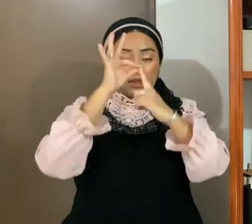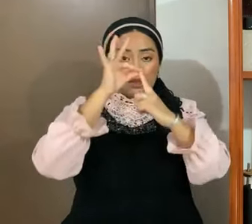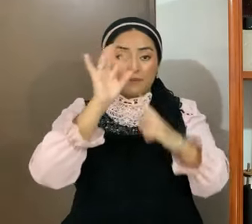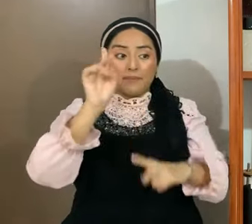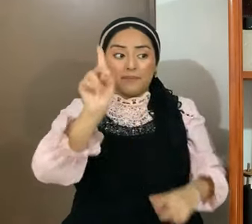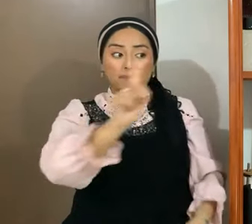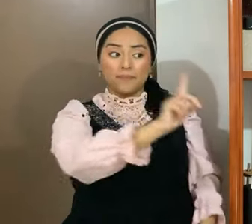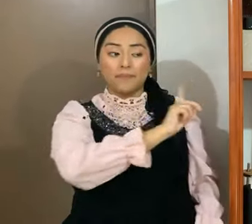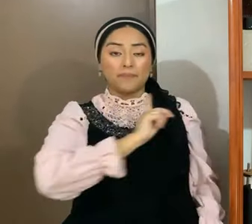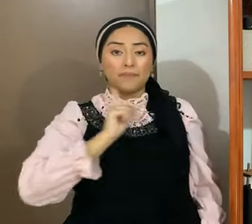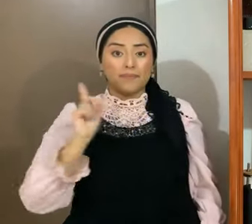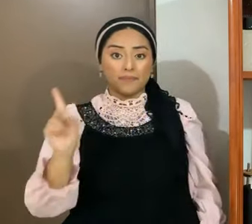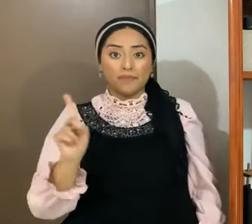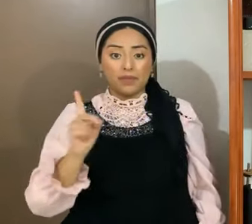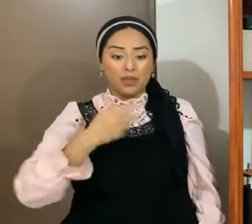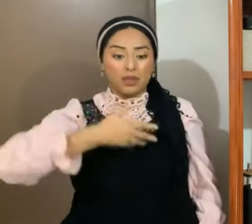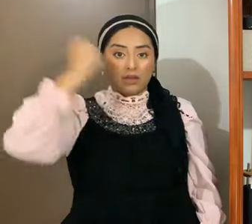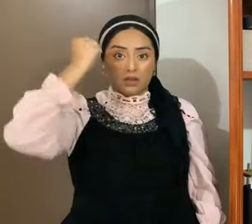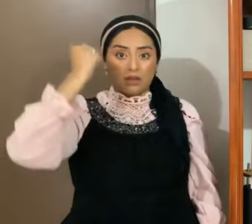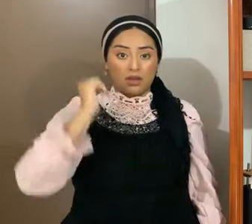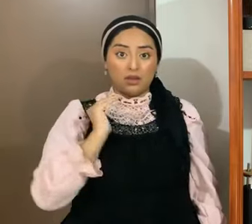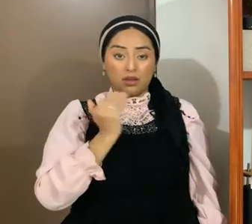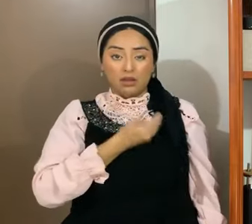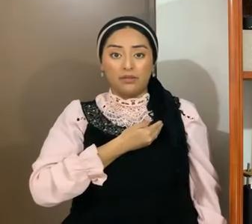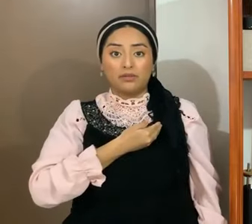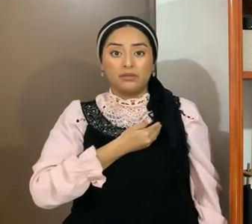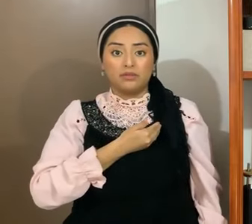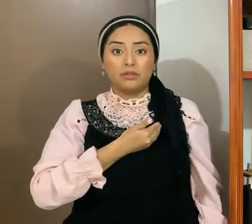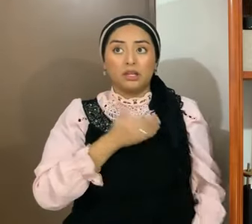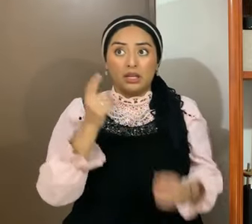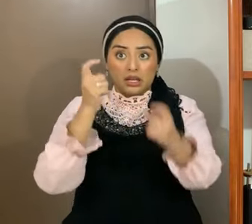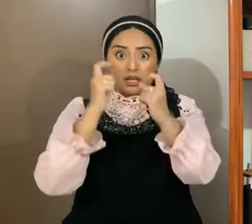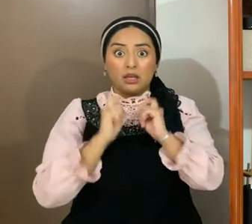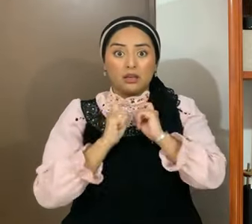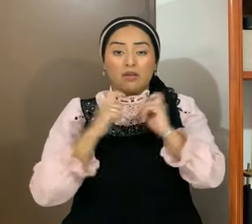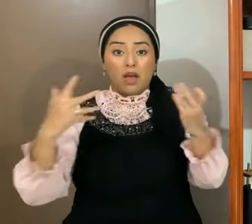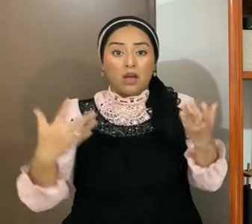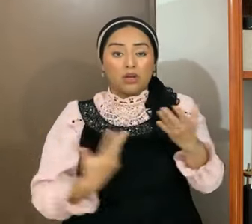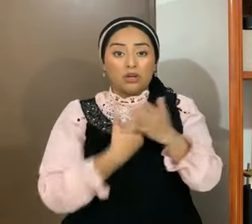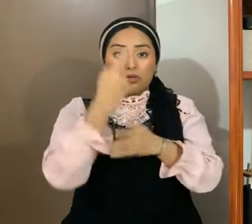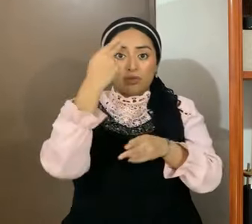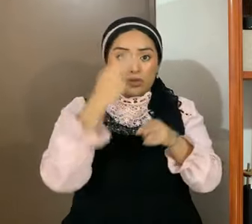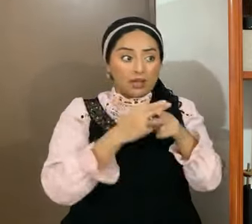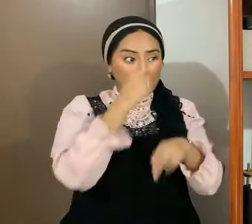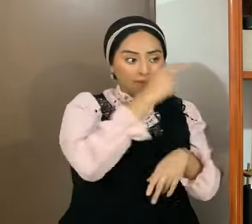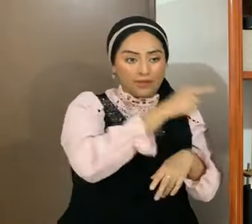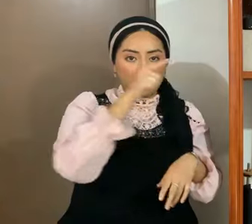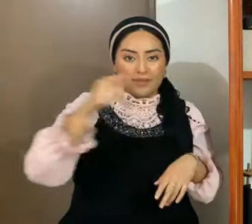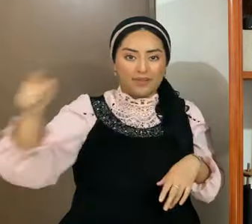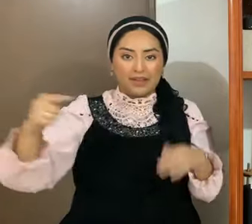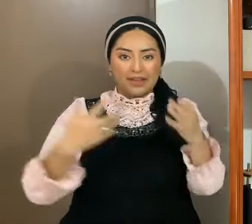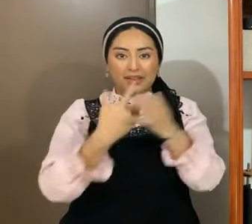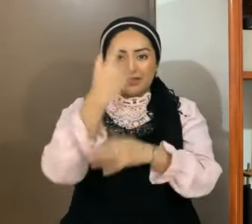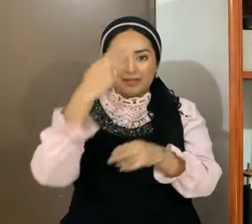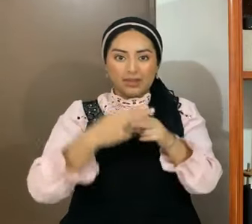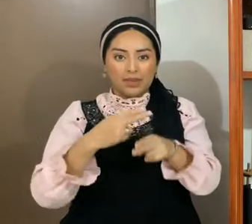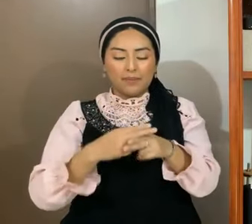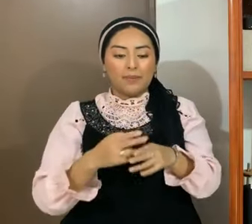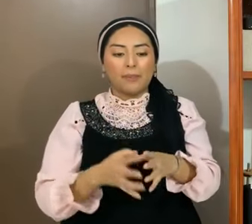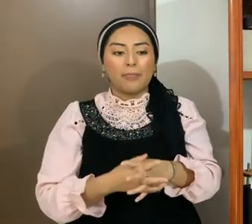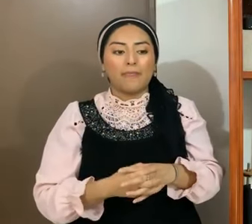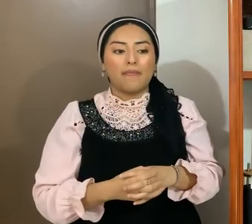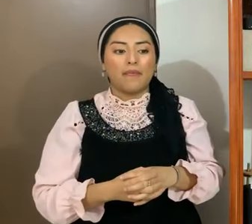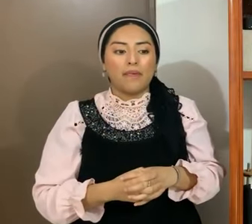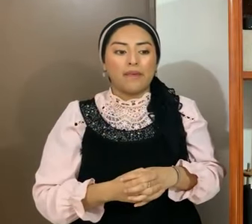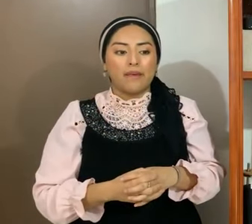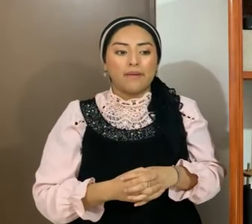ha llamado, nos ha tomado, nos ha puesto inclusive un nombre nuevo, para los que tienen un nombre nuevo,